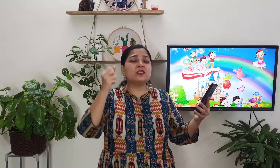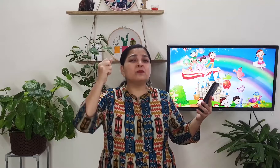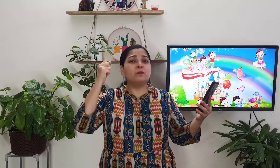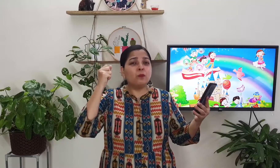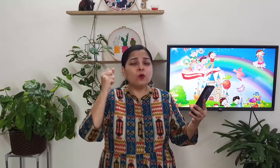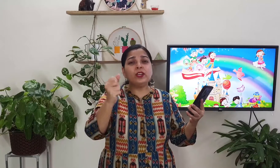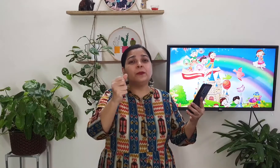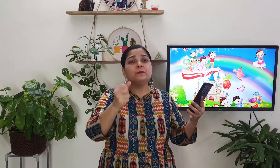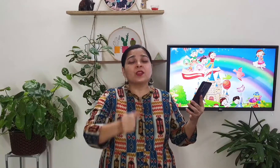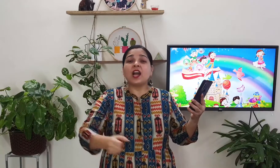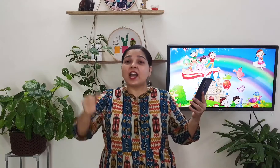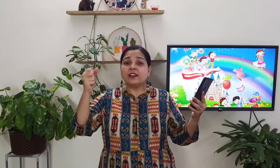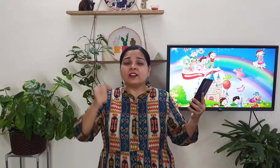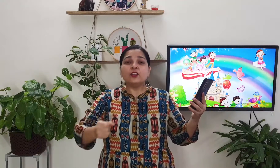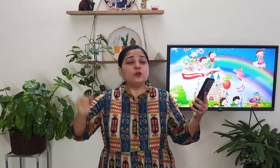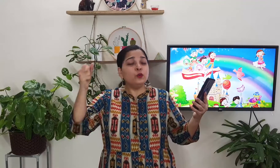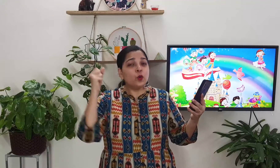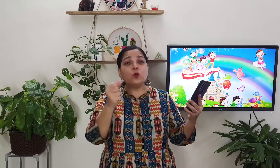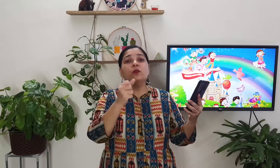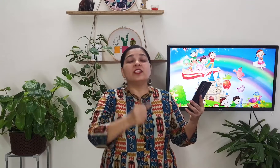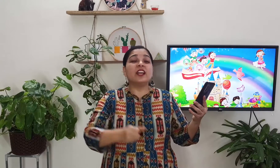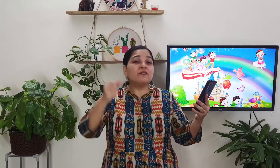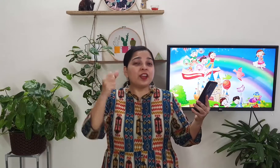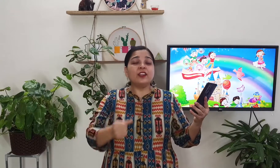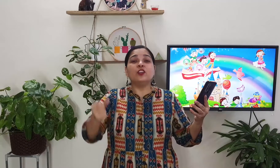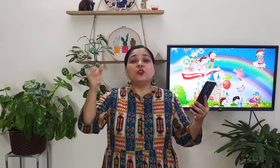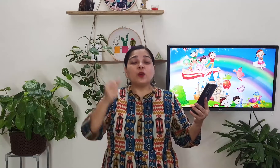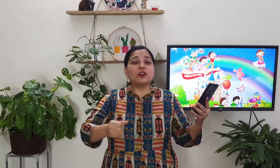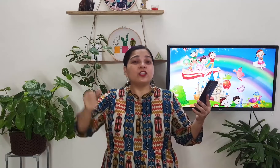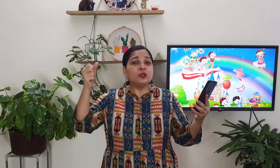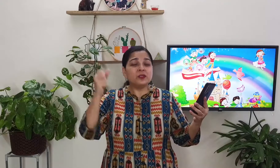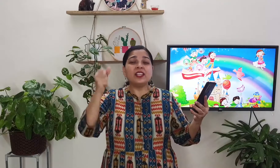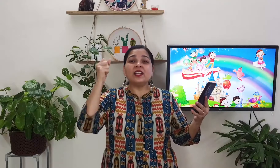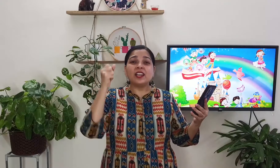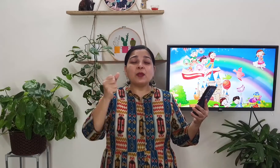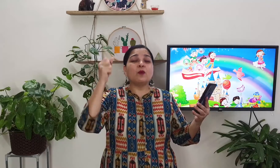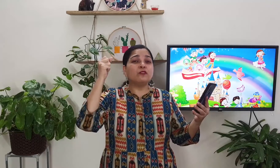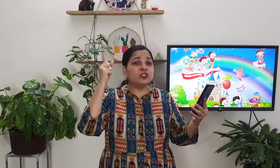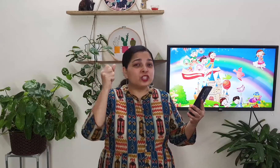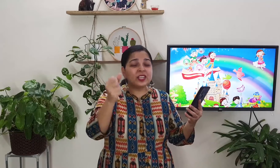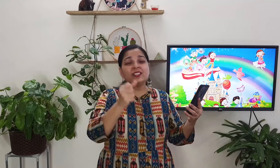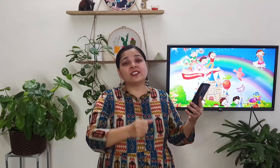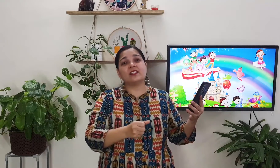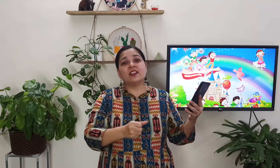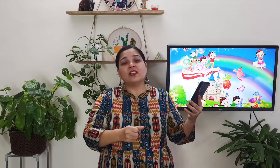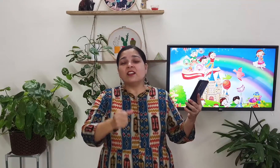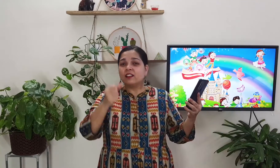உங்கள் வாழ்க்கையில், வேறொருத்தரின் வாழ்க்கையில், உங்கள் நகரத்தில், உங்கள் வீட்டில், உங்கள் நாட்டில், எங்கிருந்தாலும்